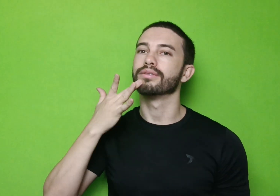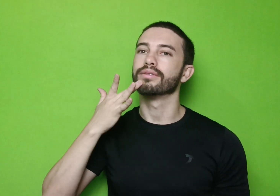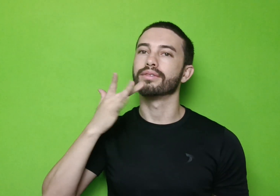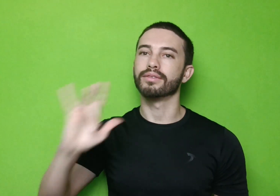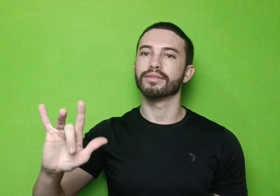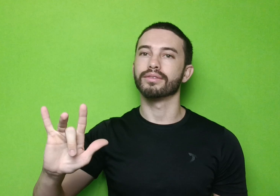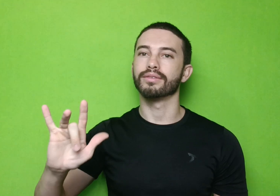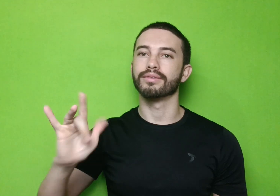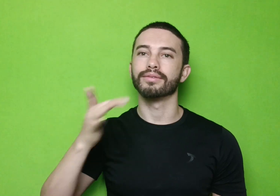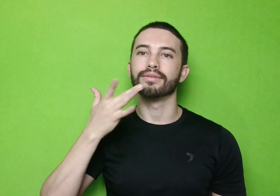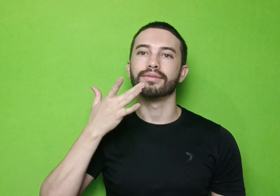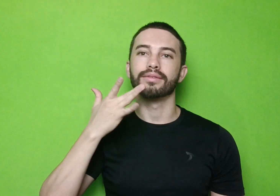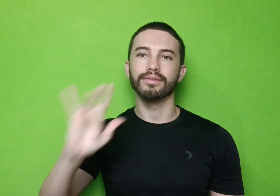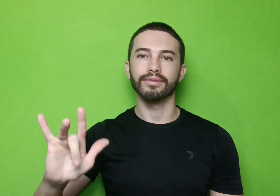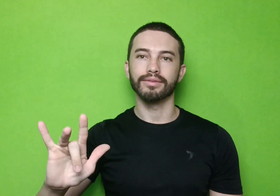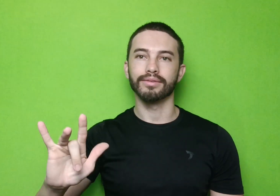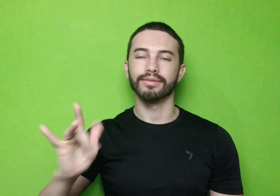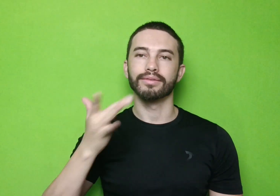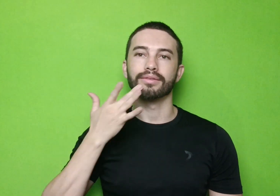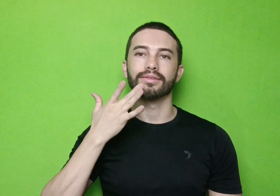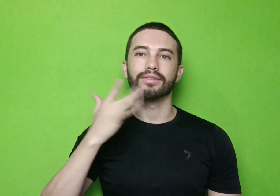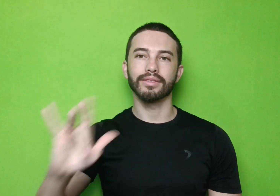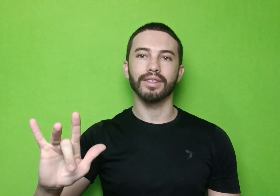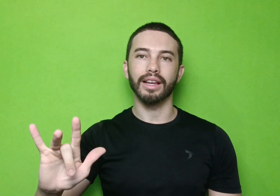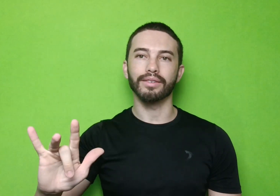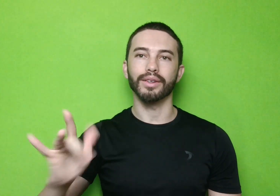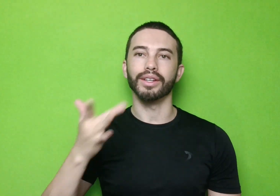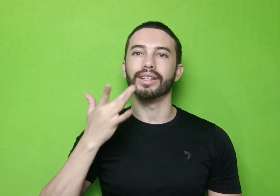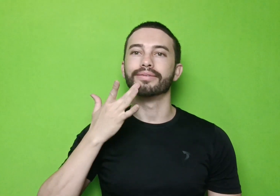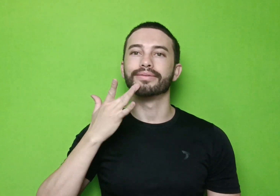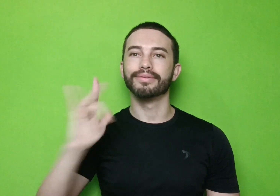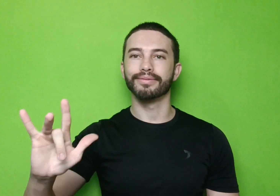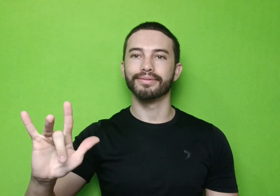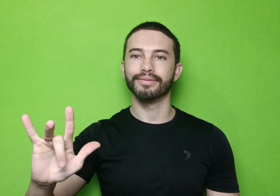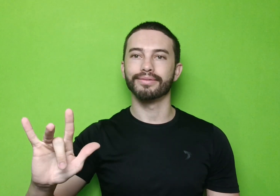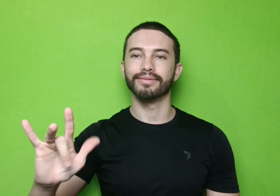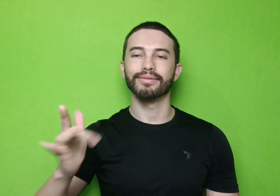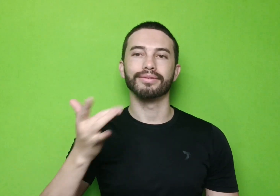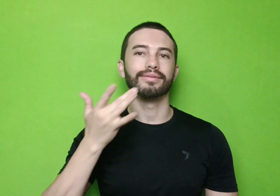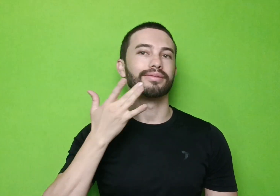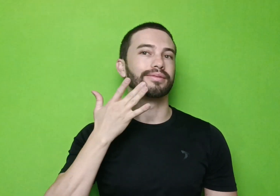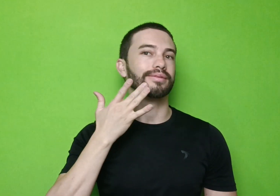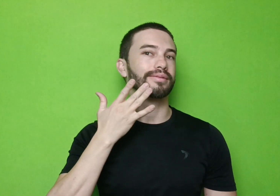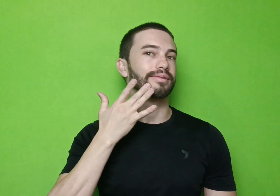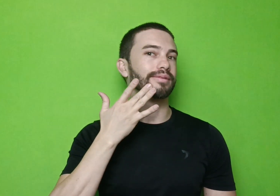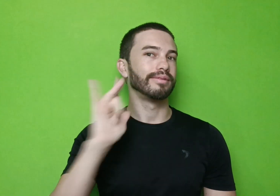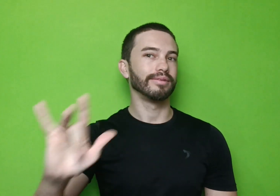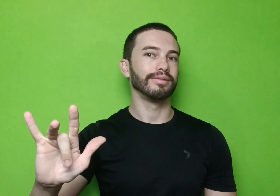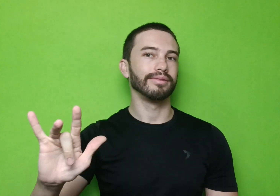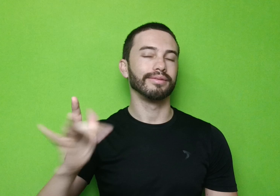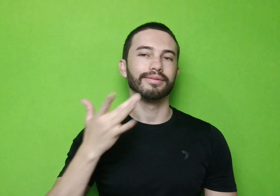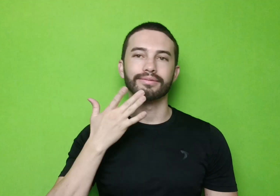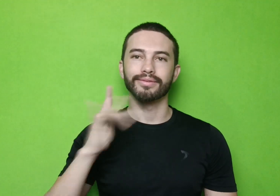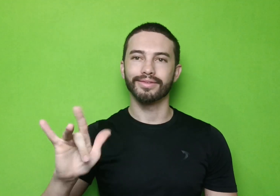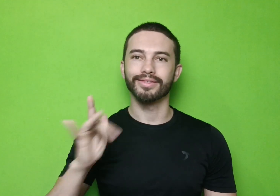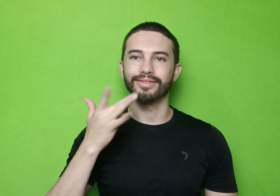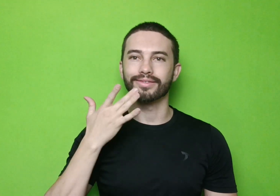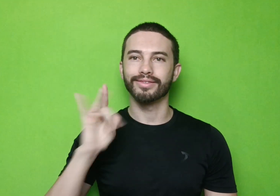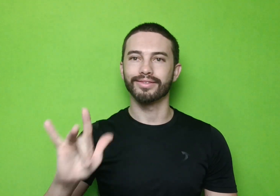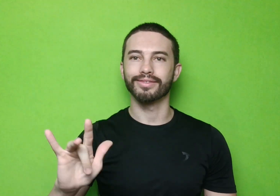Califórnia, Califórnia, novamente, dedo médio, Califórnia,